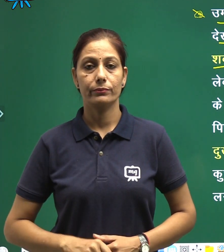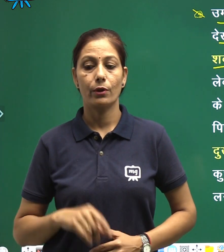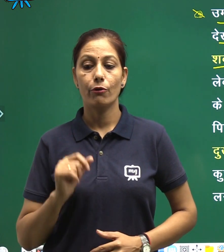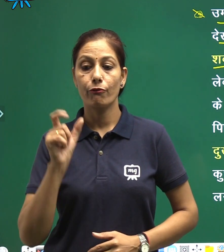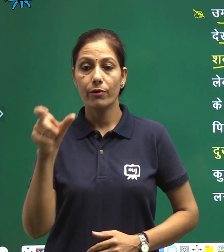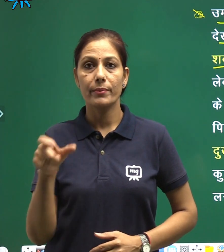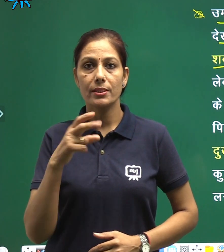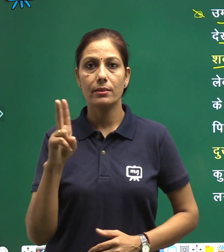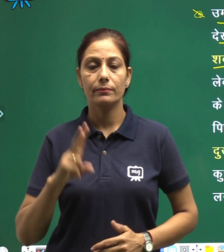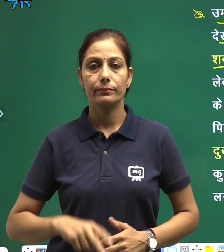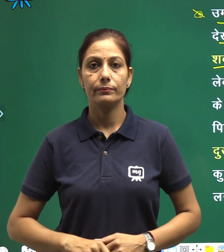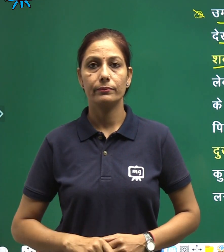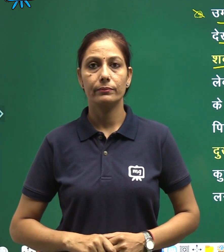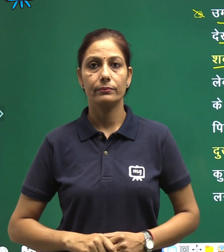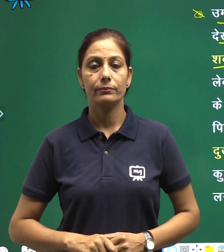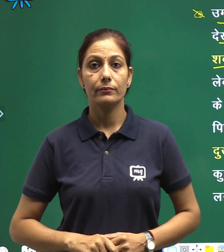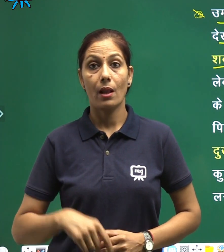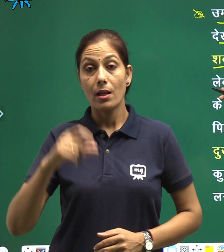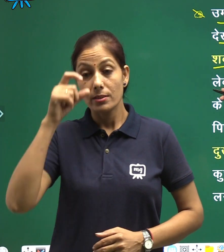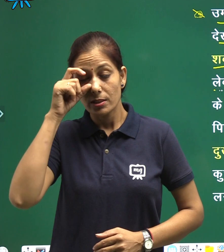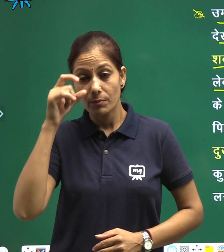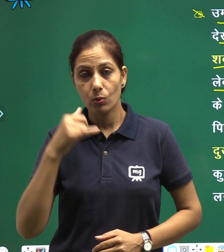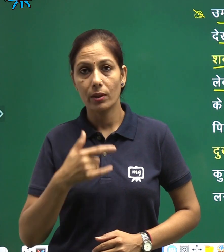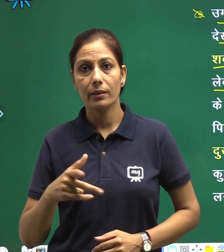वे चश्मे को लेकर